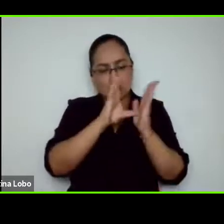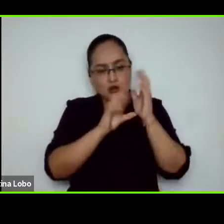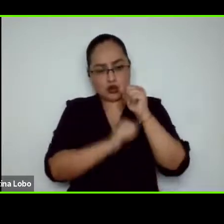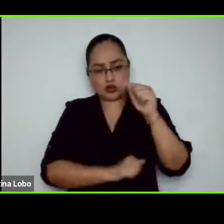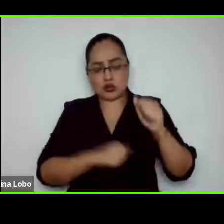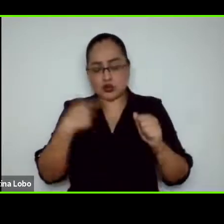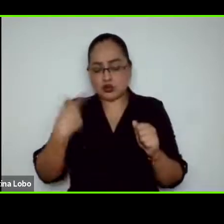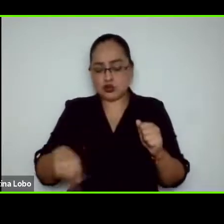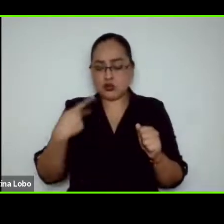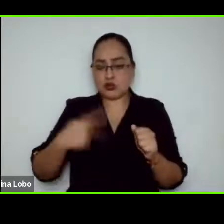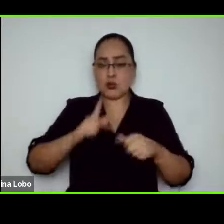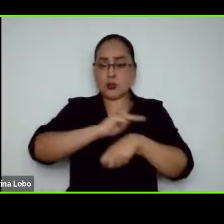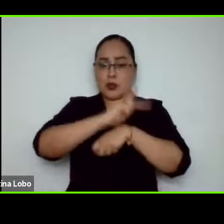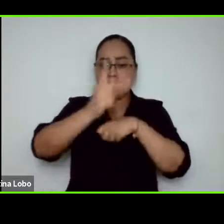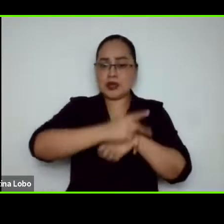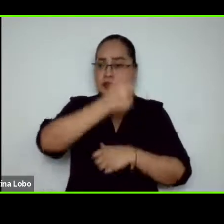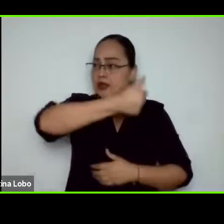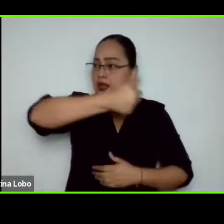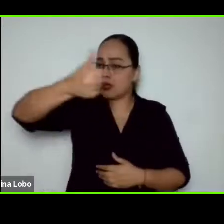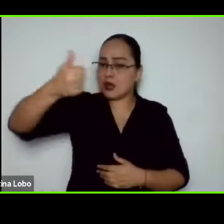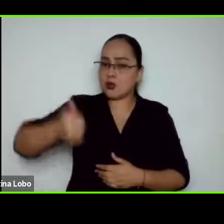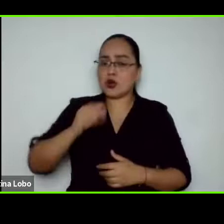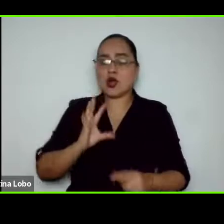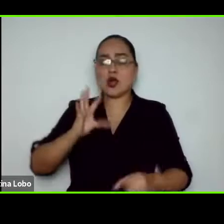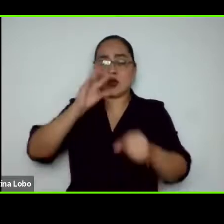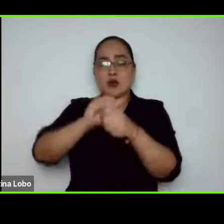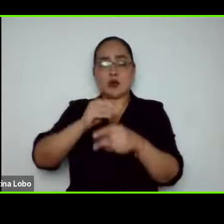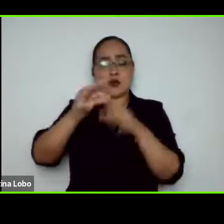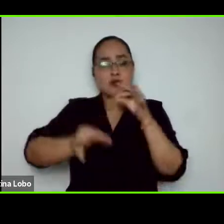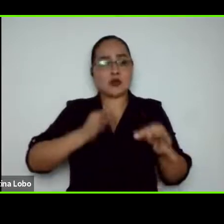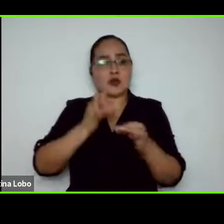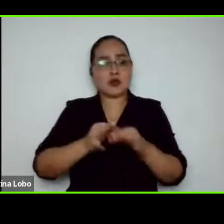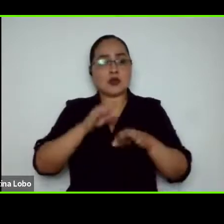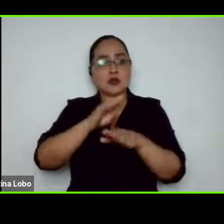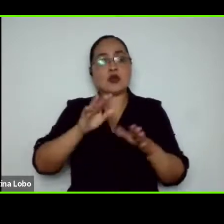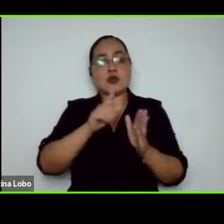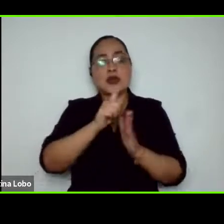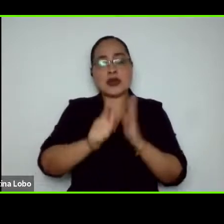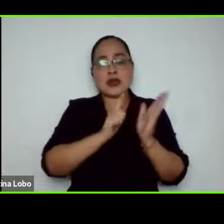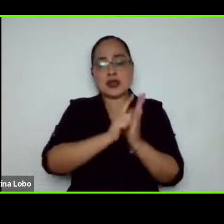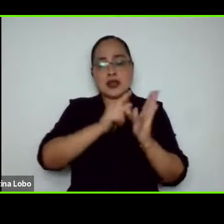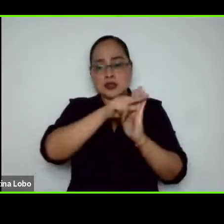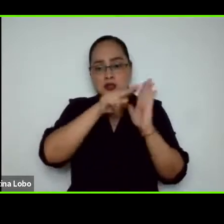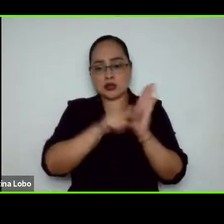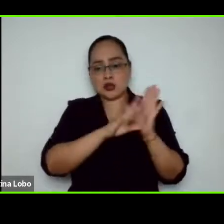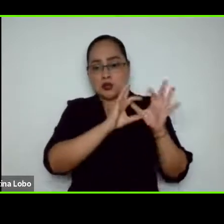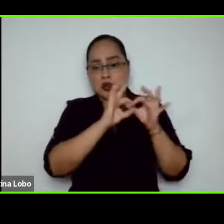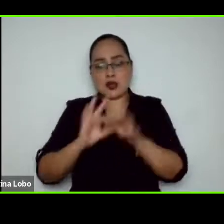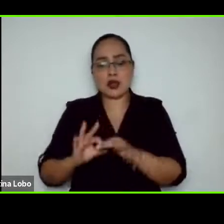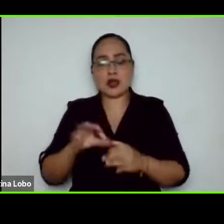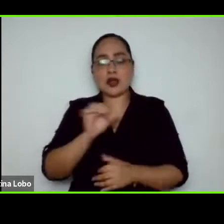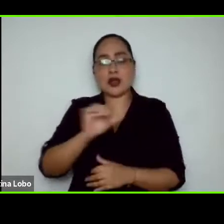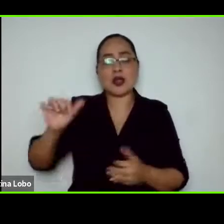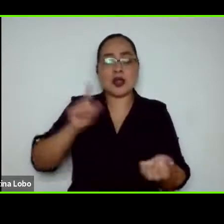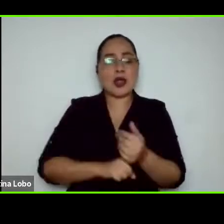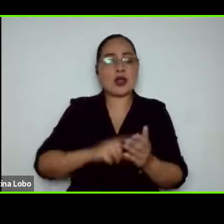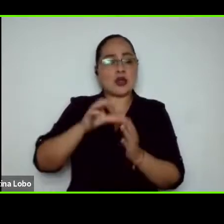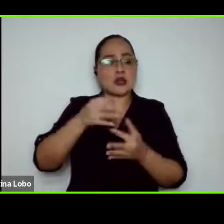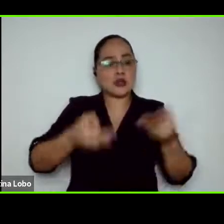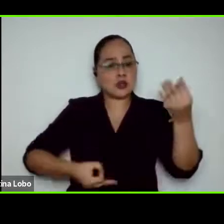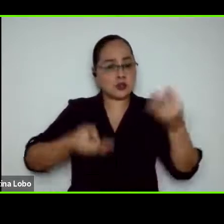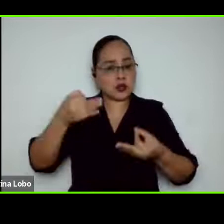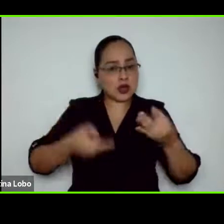nacionales, considerarse que son parte o que deben ser normas aplicables por los tribunales constitucionales, puede ser